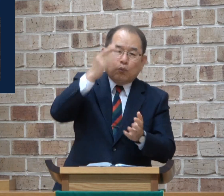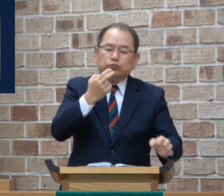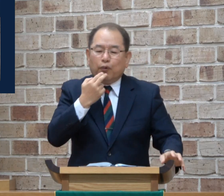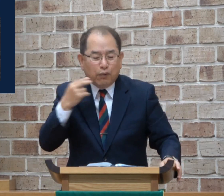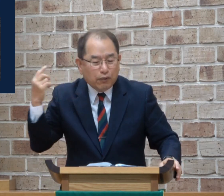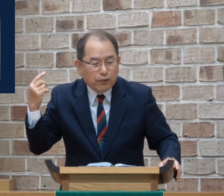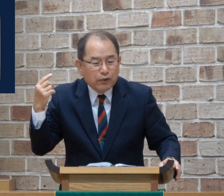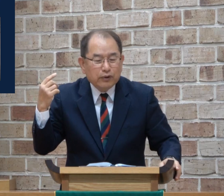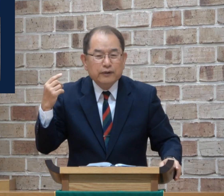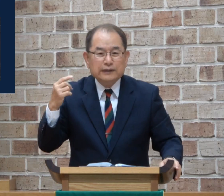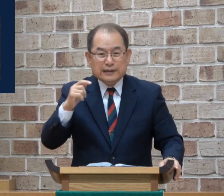비판하고